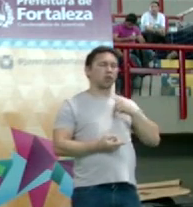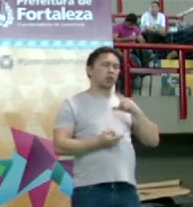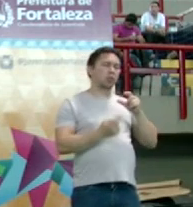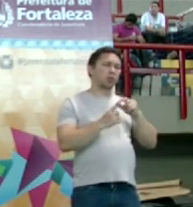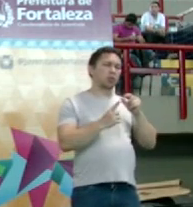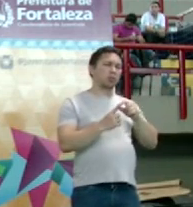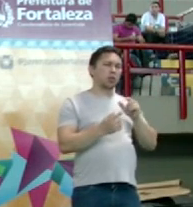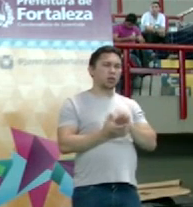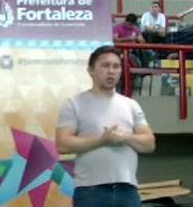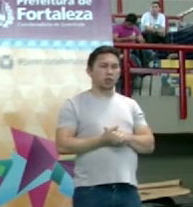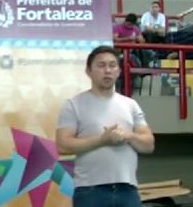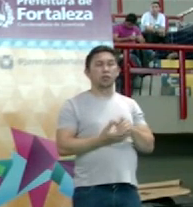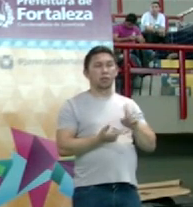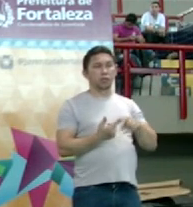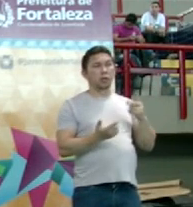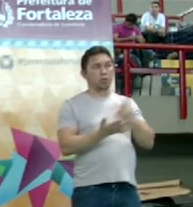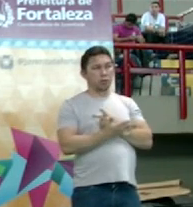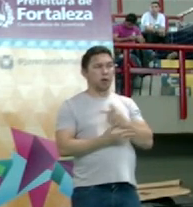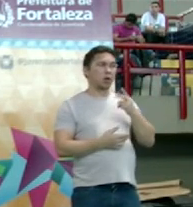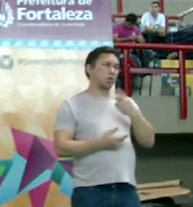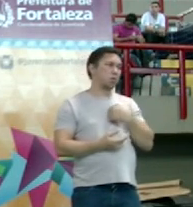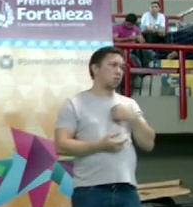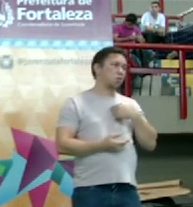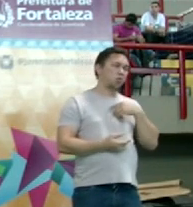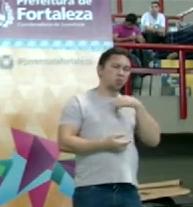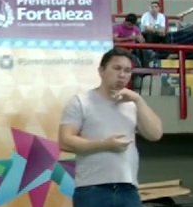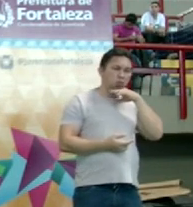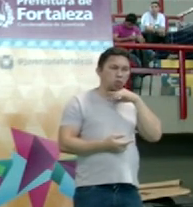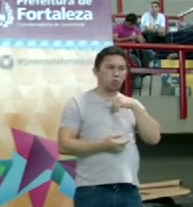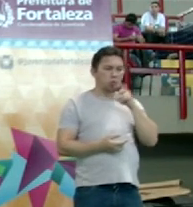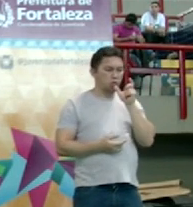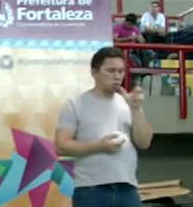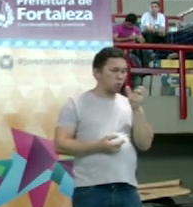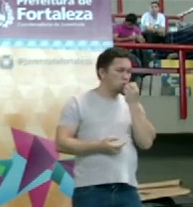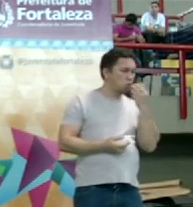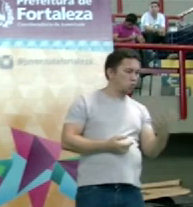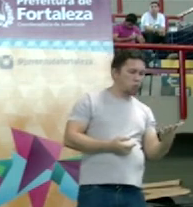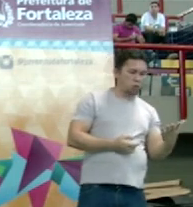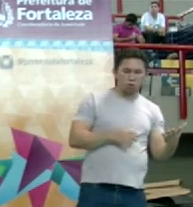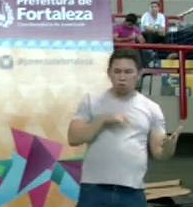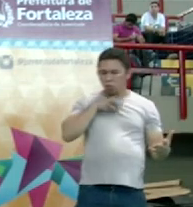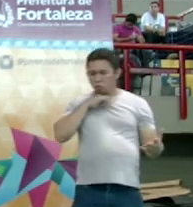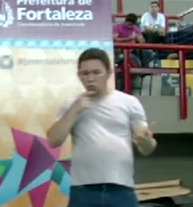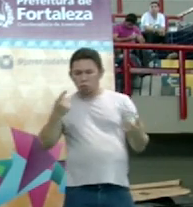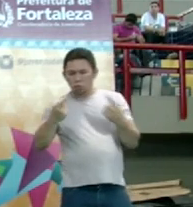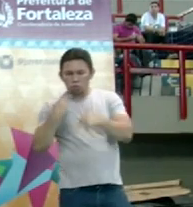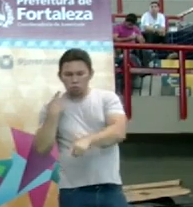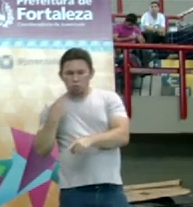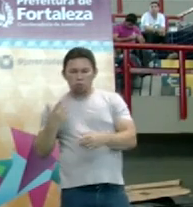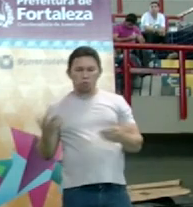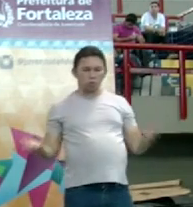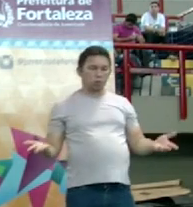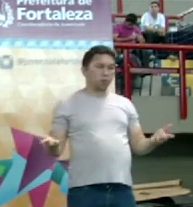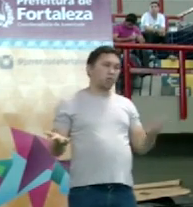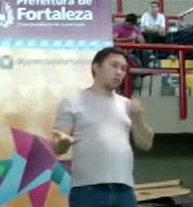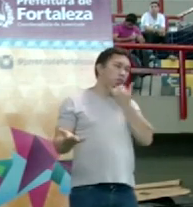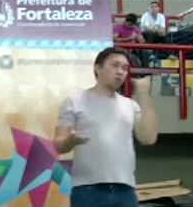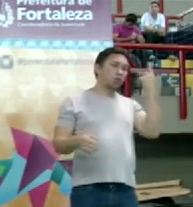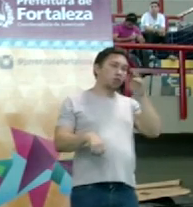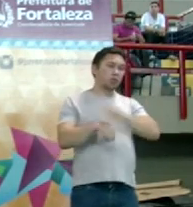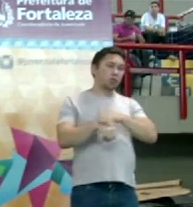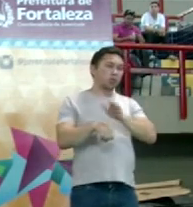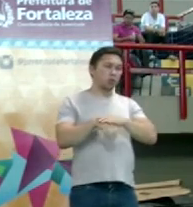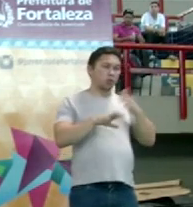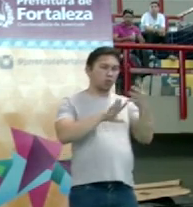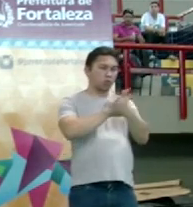expressão. É errado utilizar um argumento a favor e outro contra no decorrer do texto, desde que você